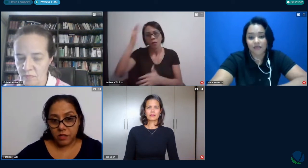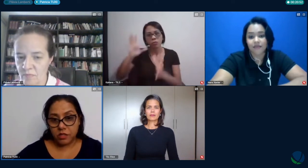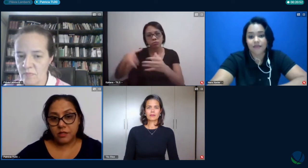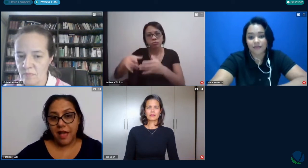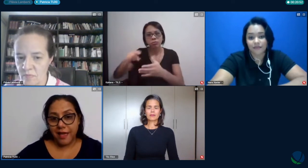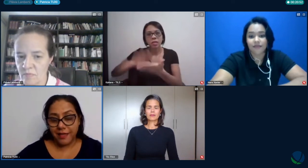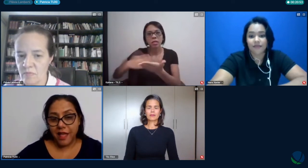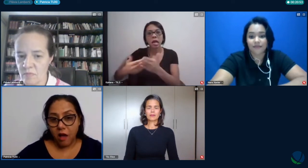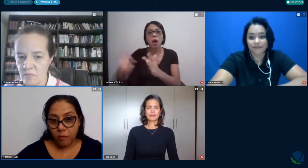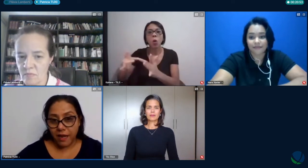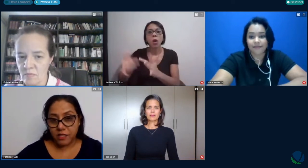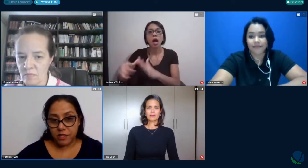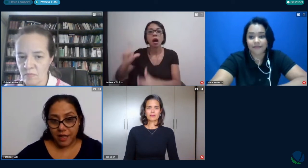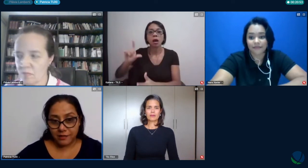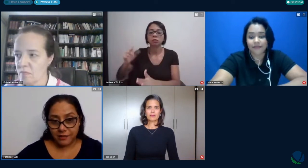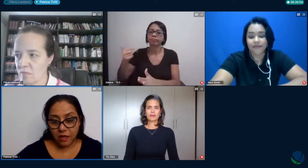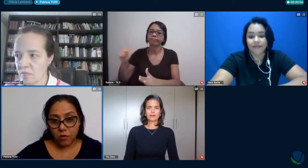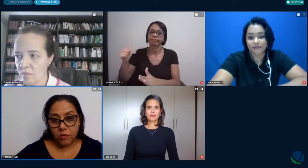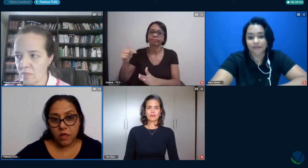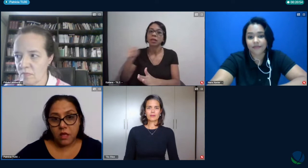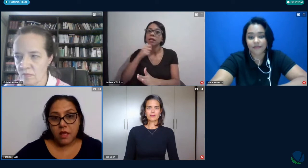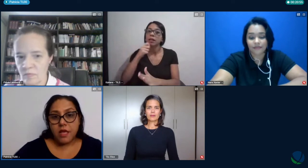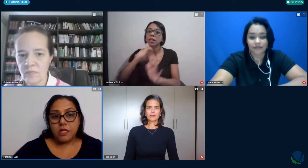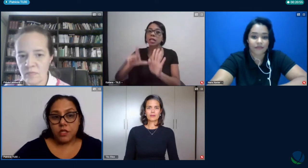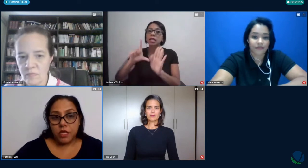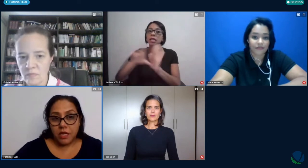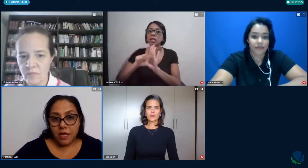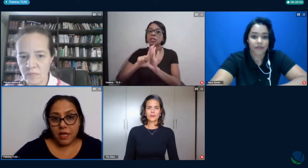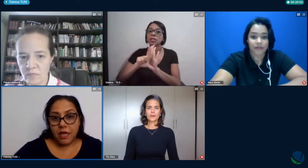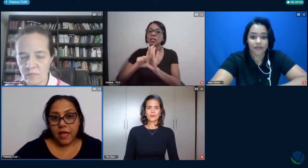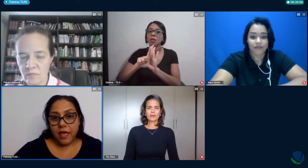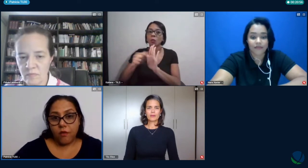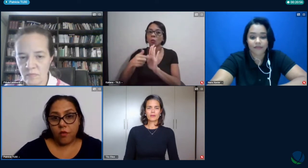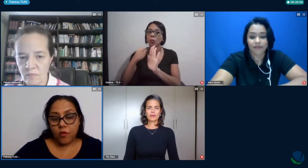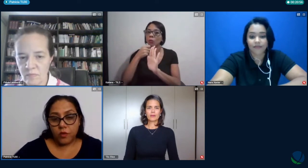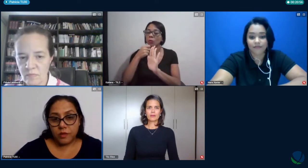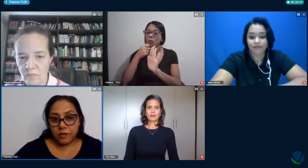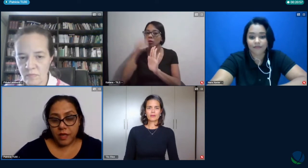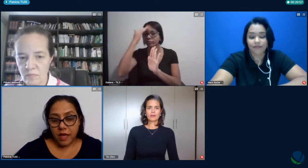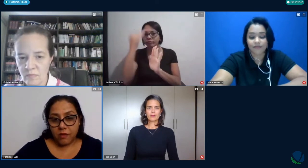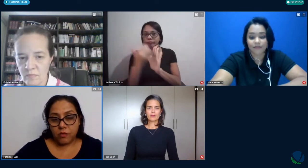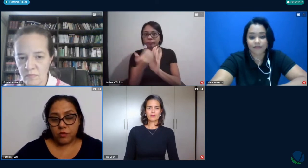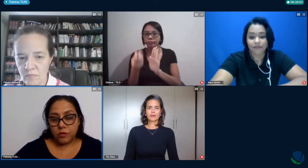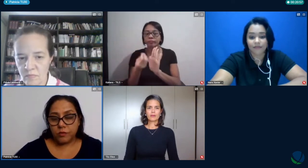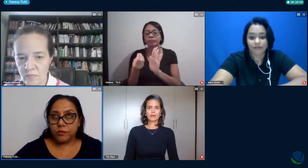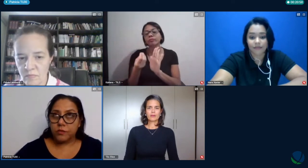contato antes. Ainda há uma legislação de que